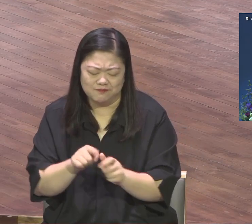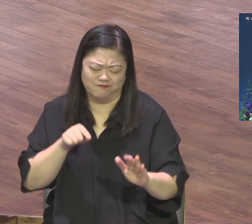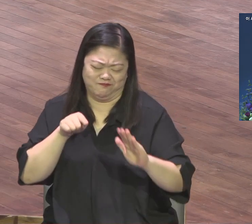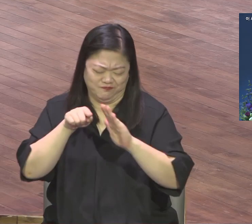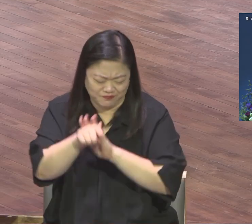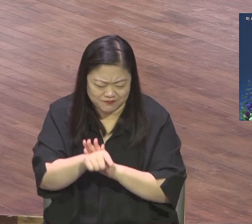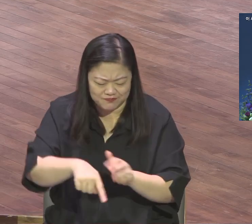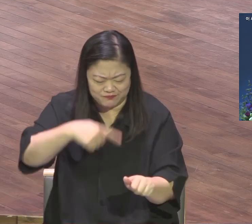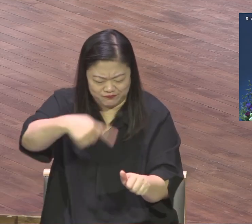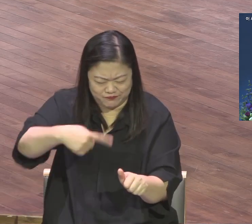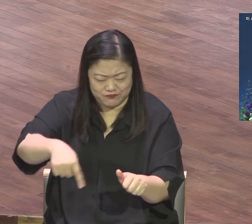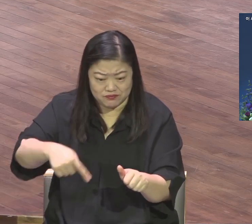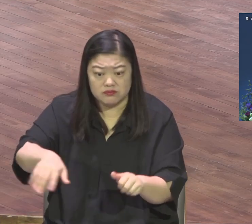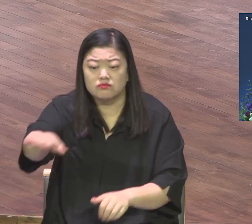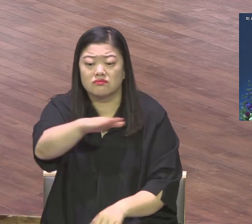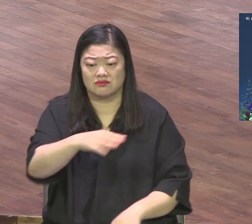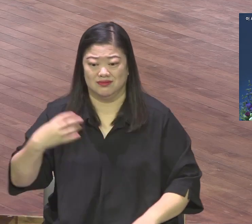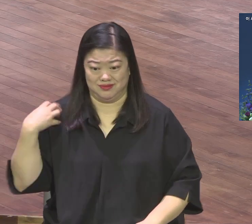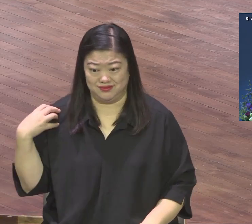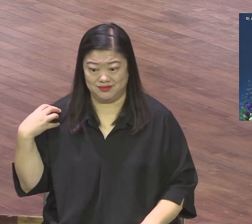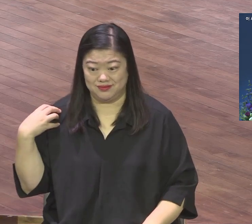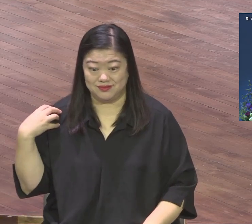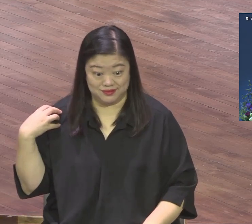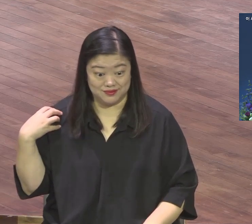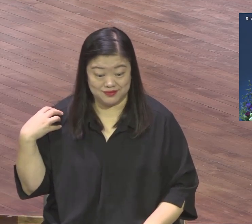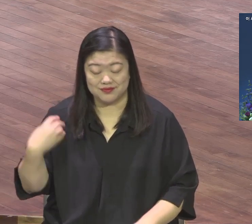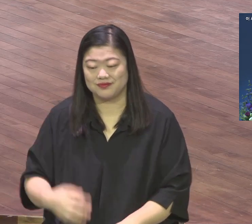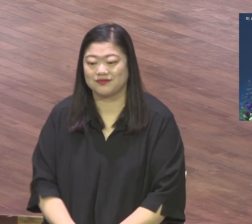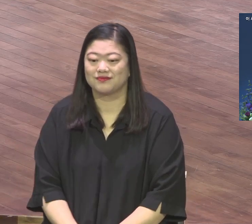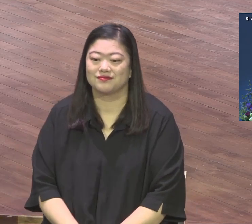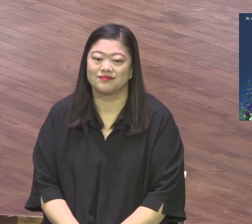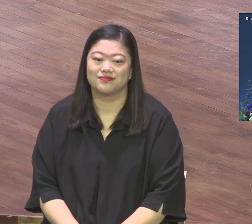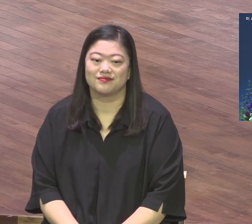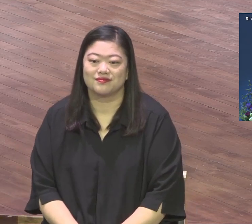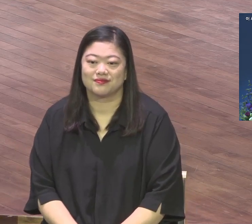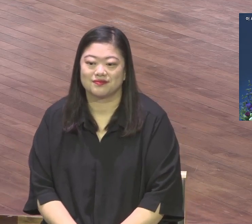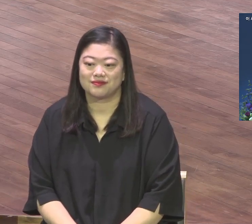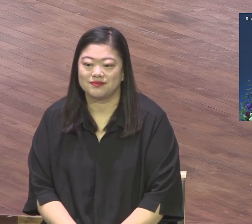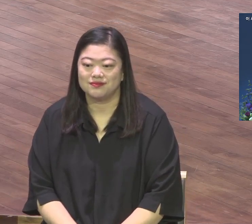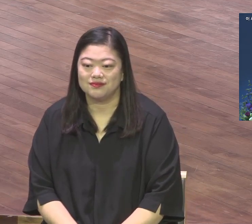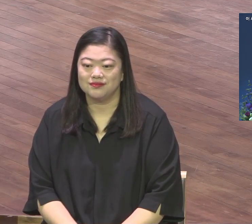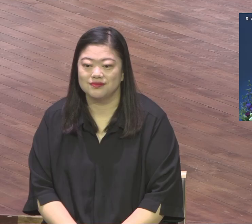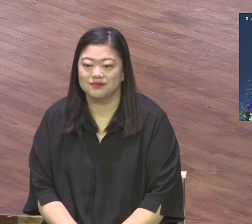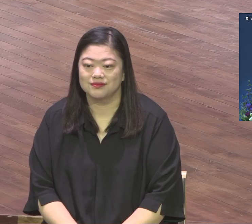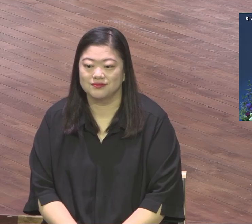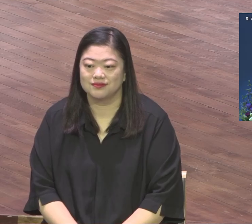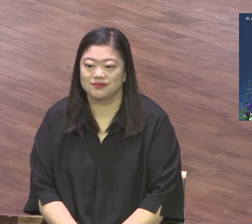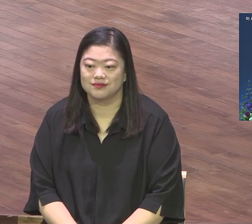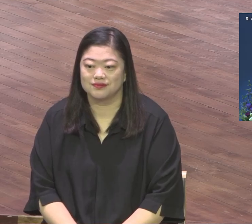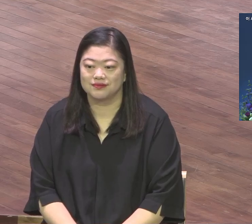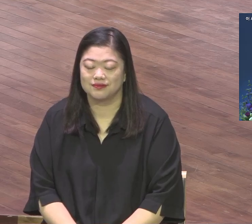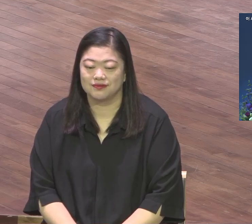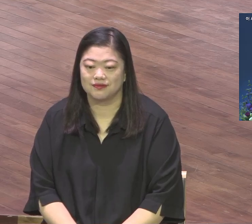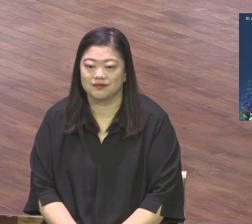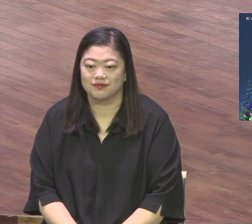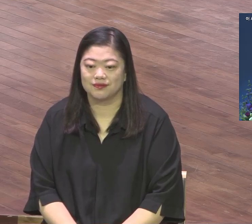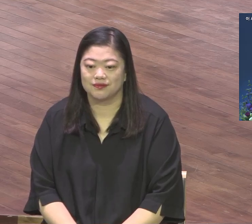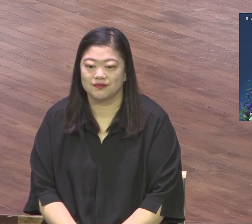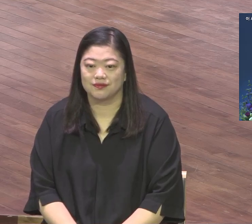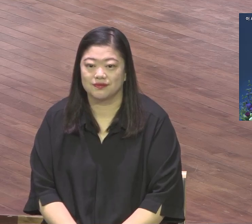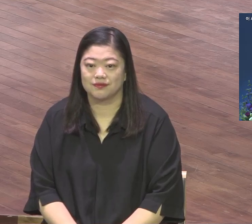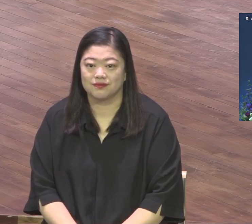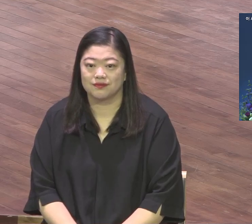우리에게 주어진 마지막 미션이에요. 마지막 미션이라고. 이것을 구체화해 놓은 것이